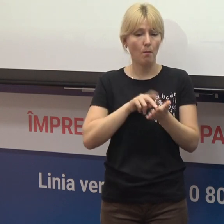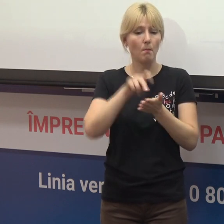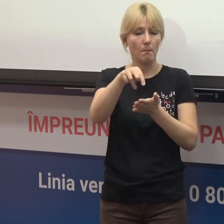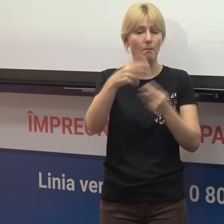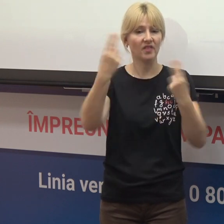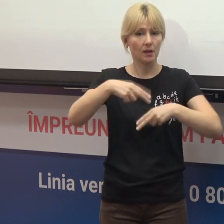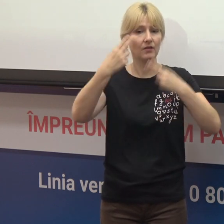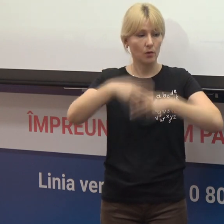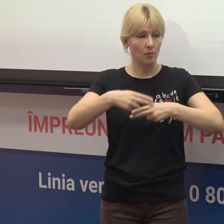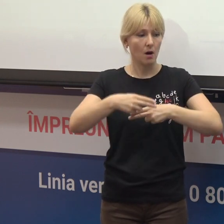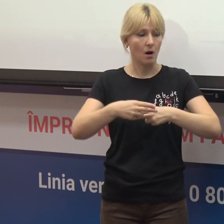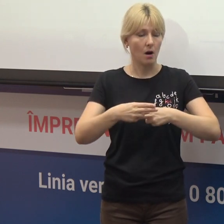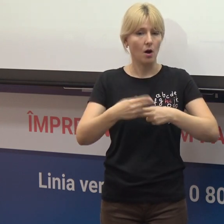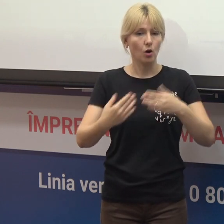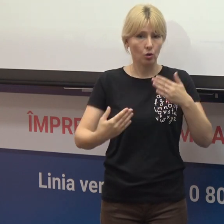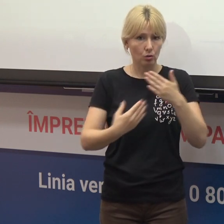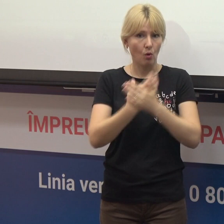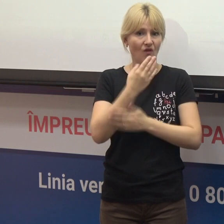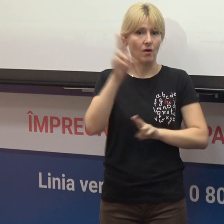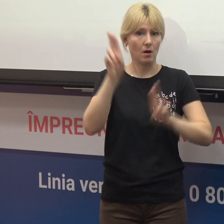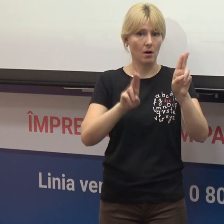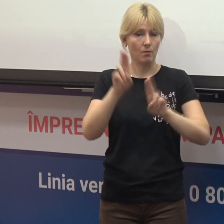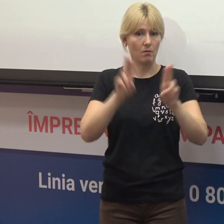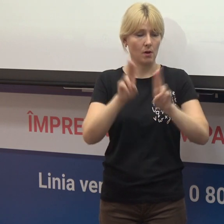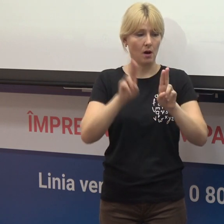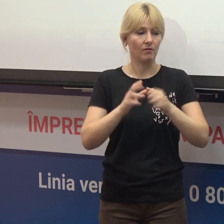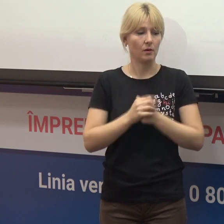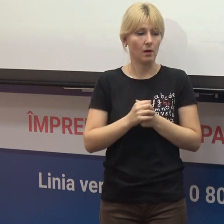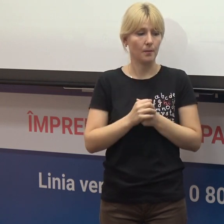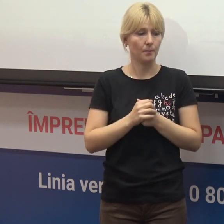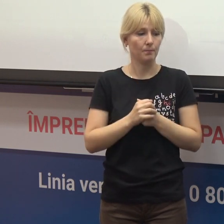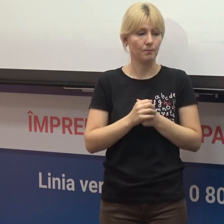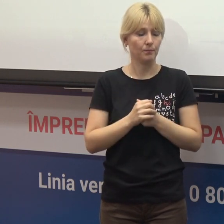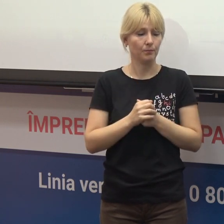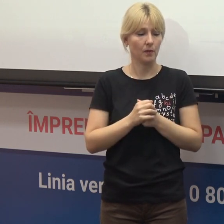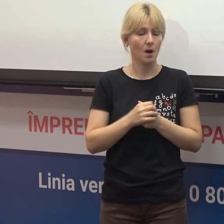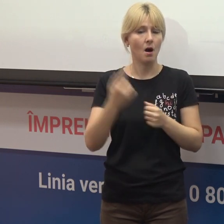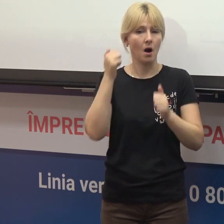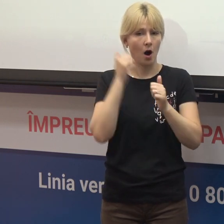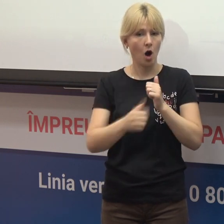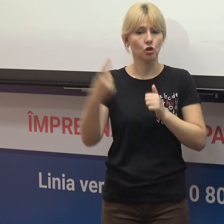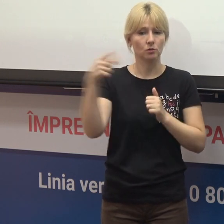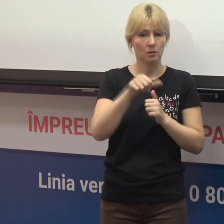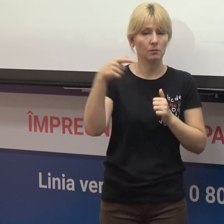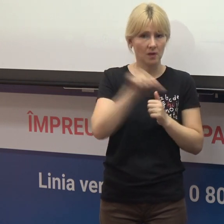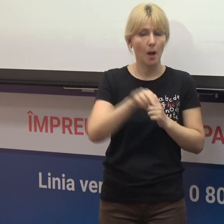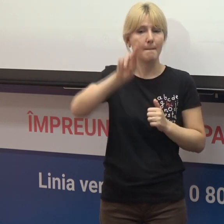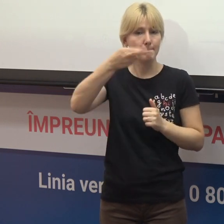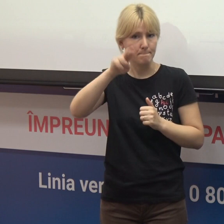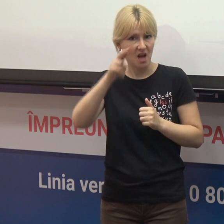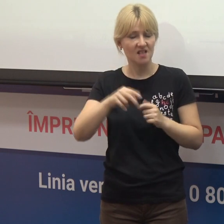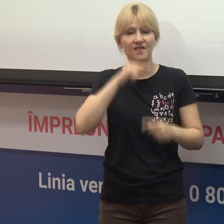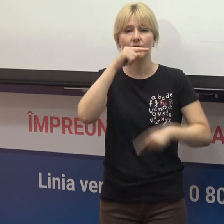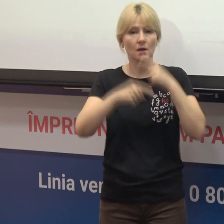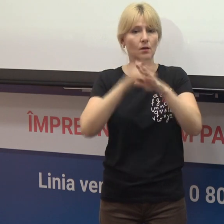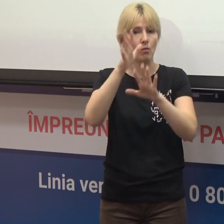stabilesc următoarele mecanisme. Deci Ministerul Sănătății, Muncii și Protecției Sociale, săptămânal, în ziua de vineri, va